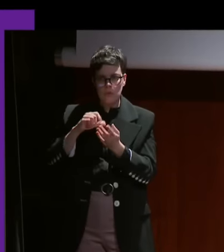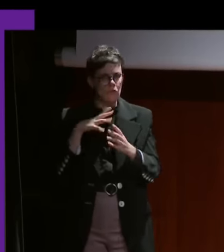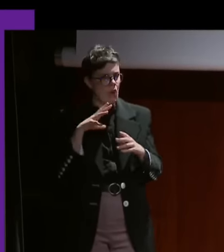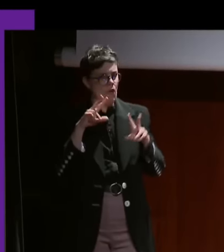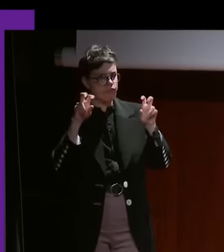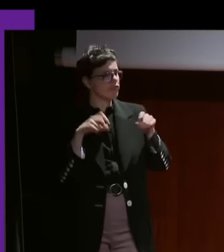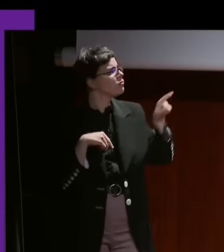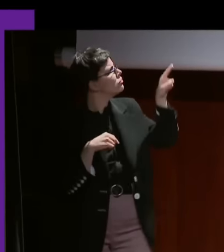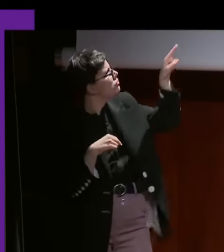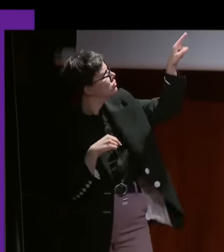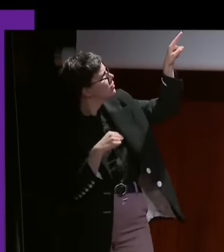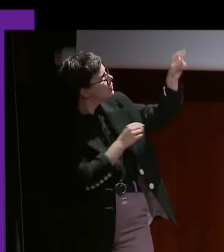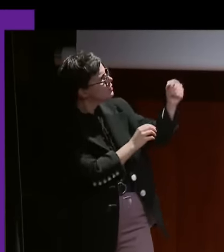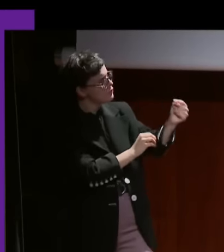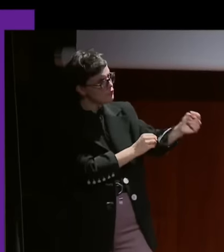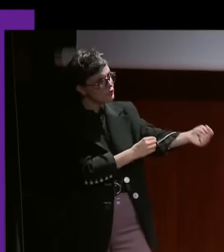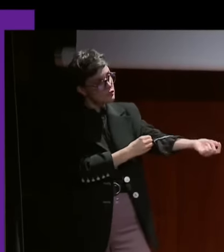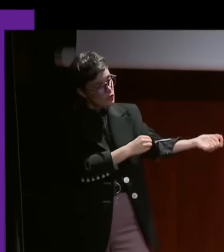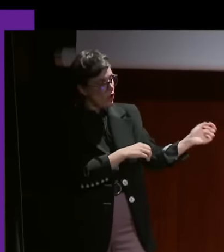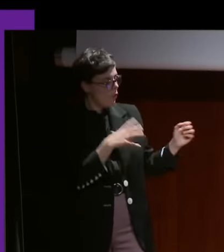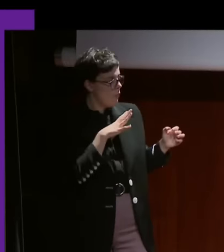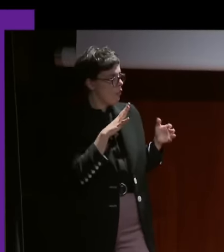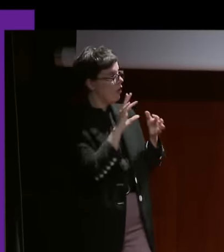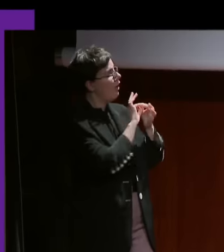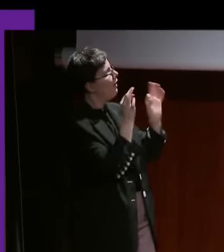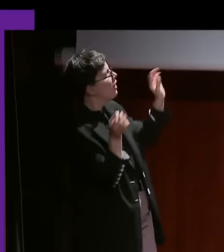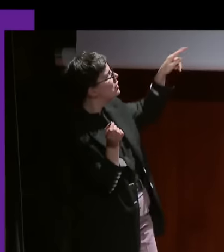le concept de logocentrisme.